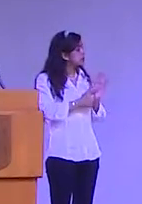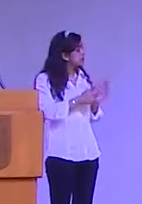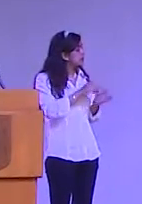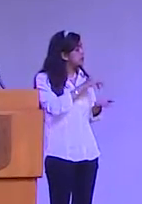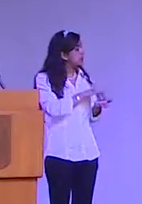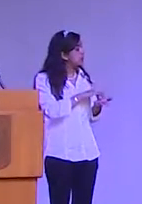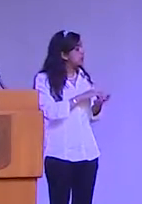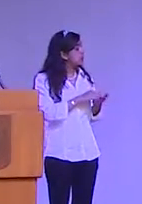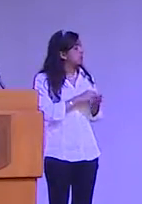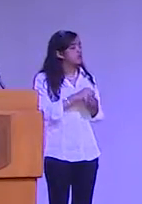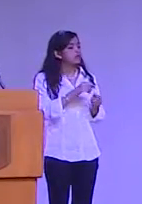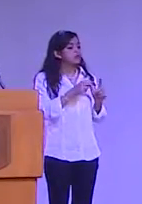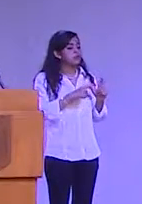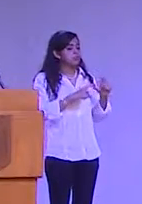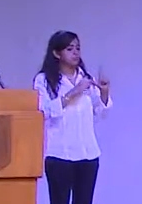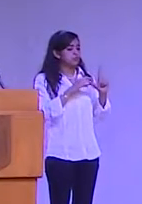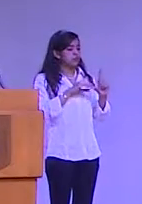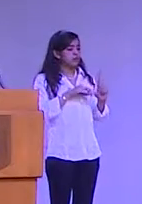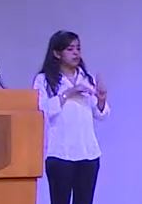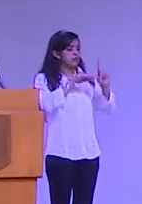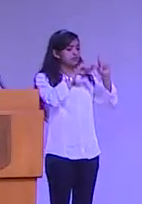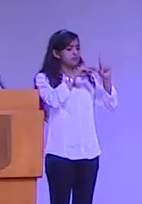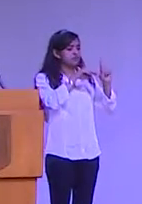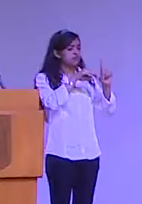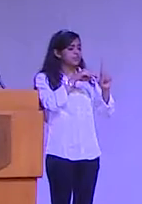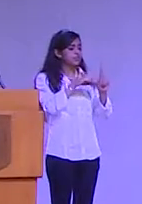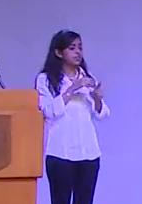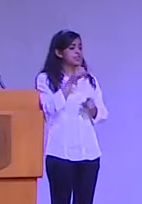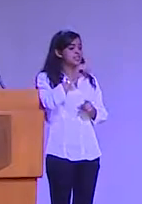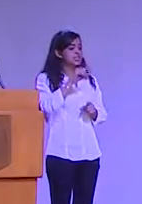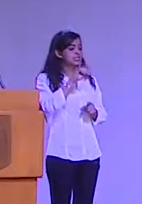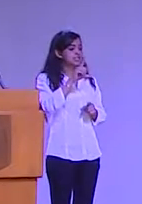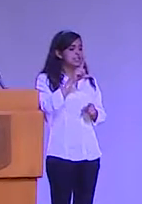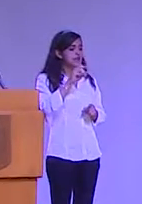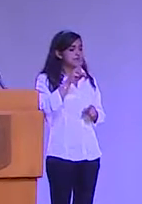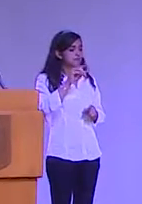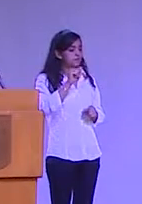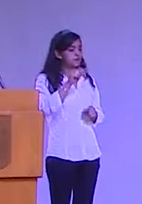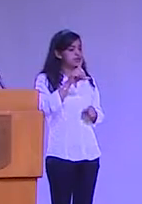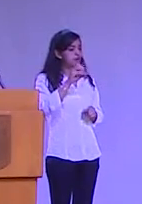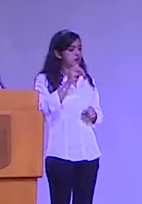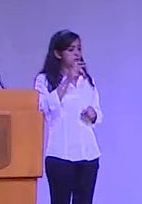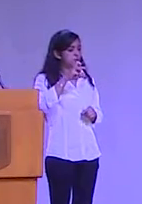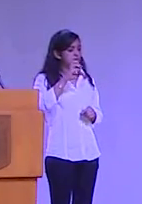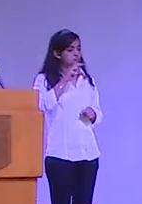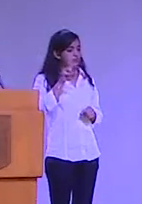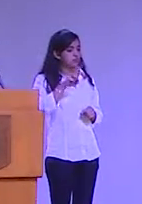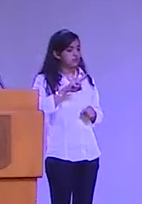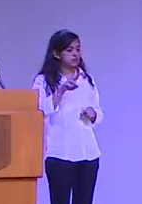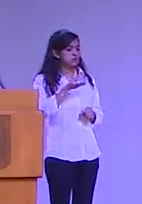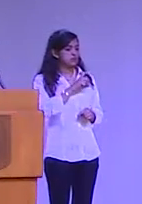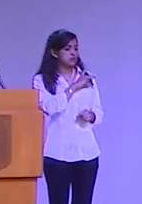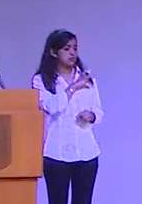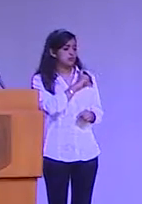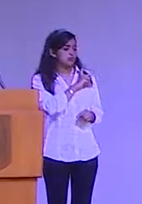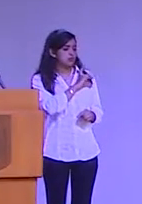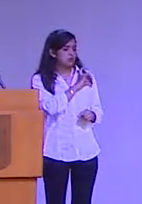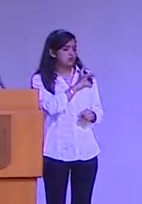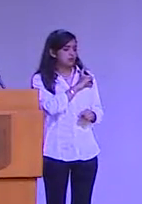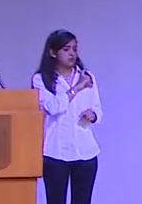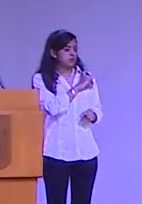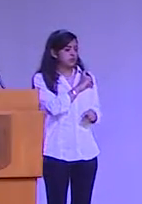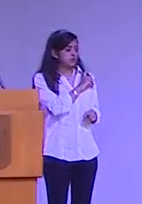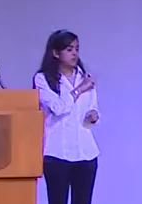Silvia López de Maturana de la Universidad de Serena, Chile, y con los ponentes nacionales Jairo Arias y María